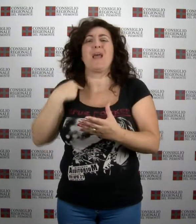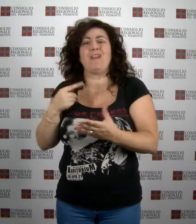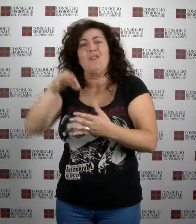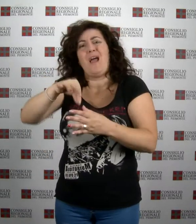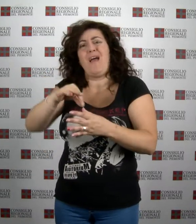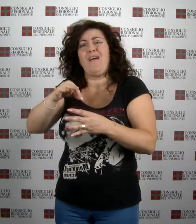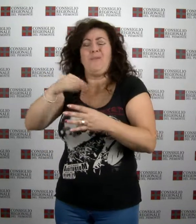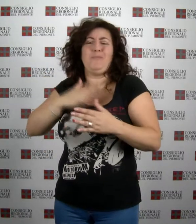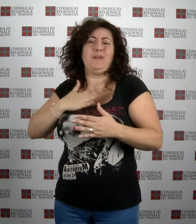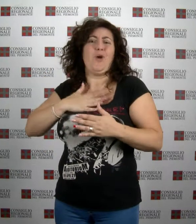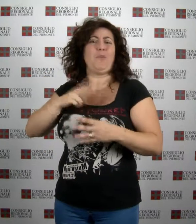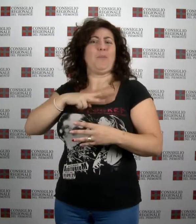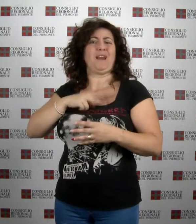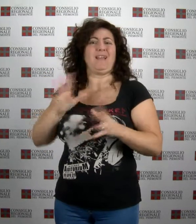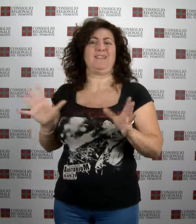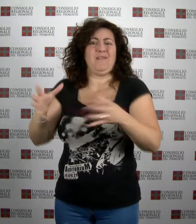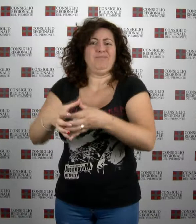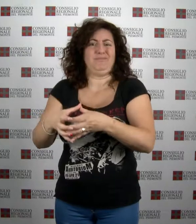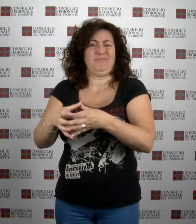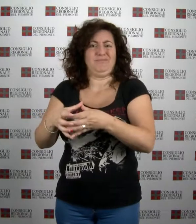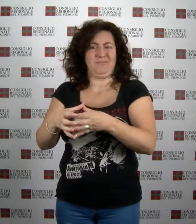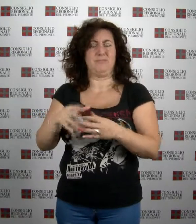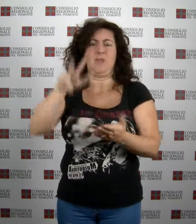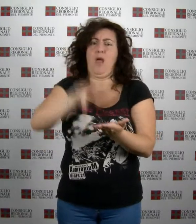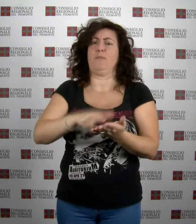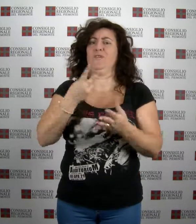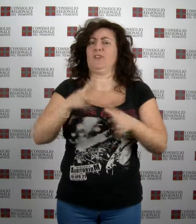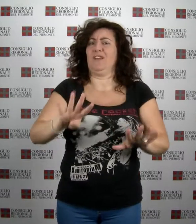poi approdata in aula nella seduta del 29 luglio.